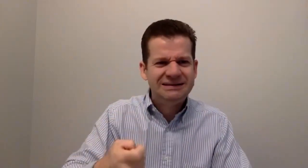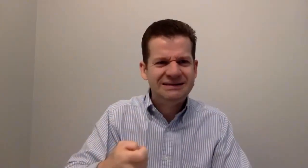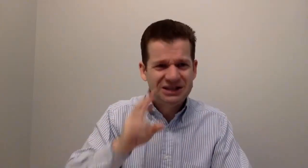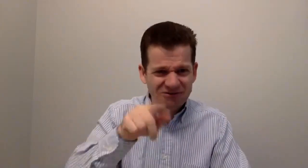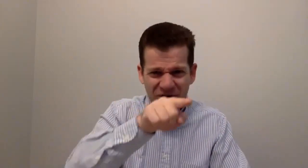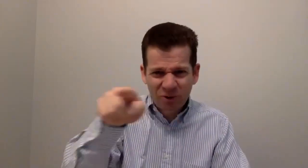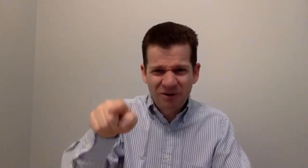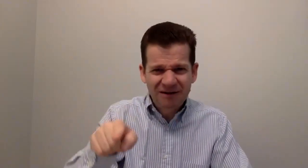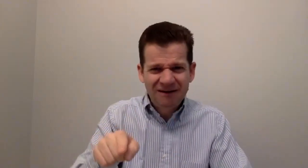Já viu?